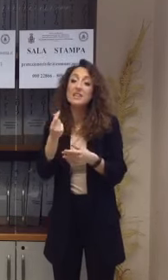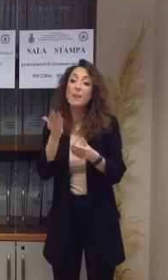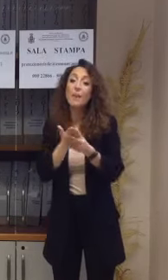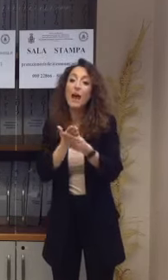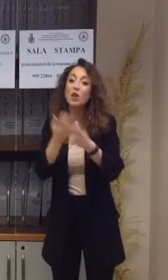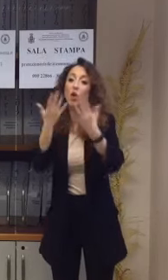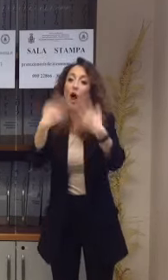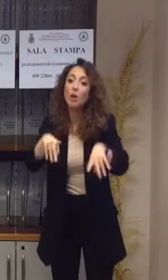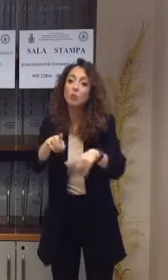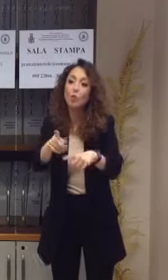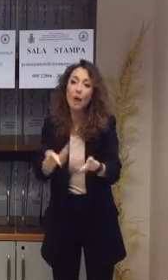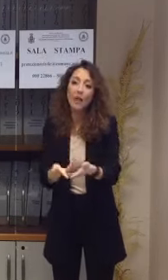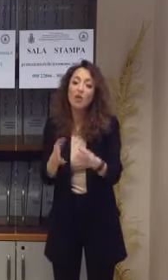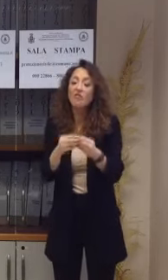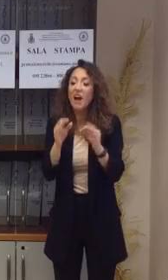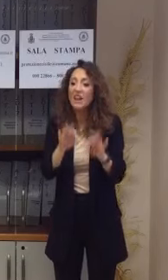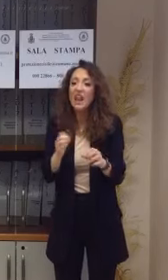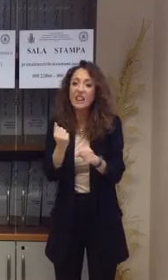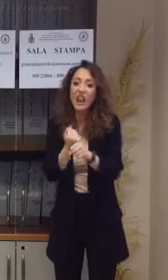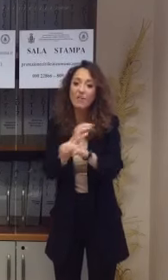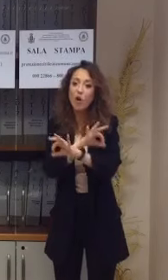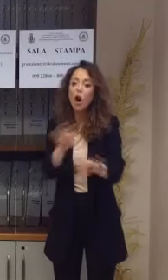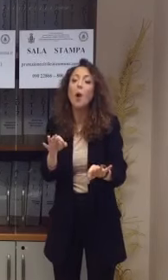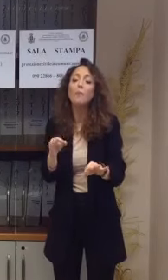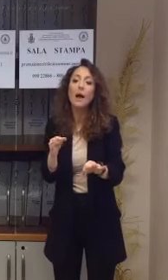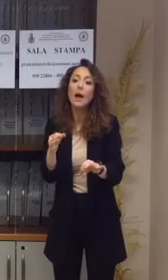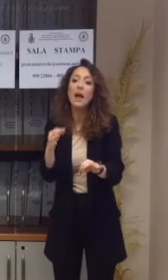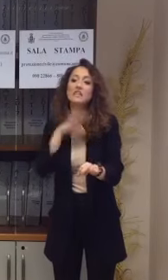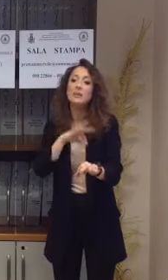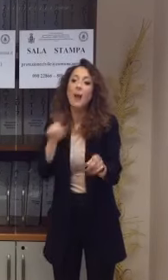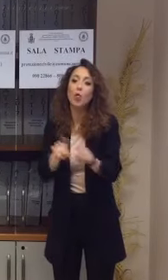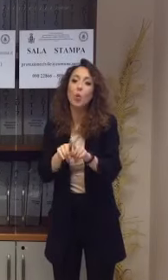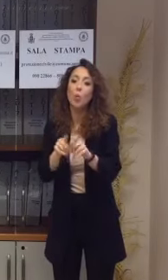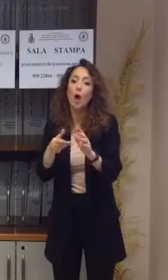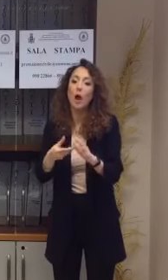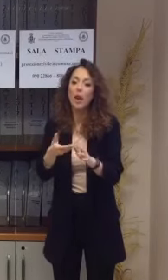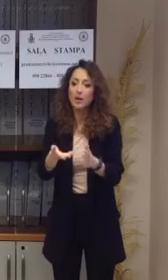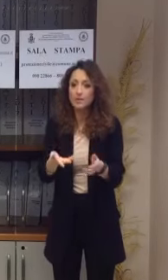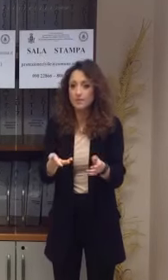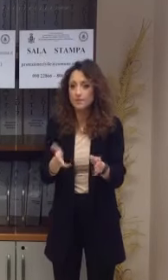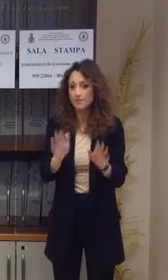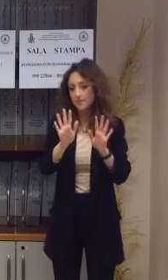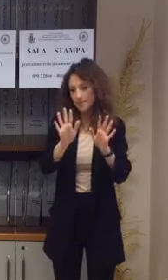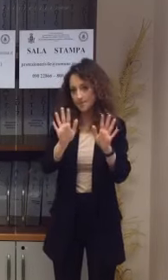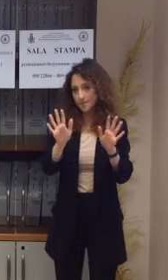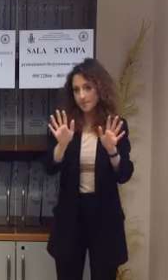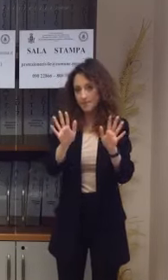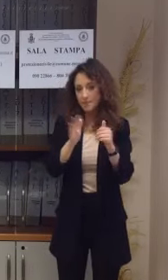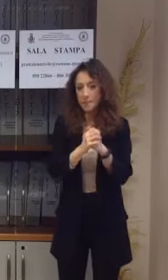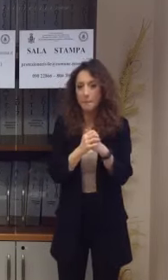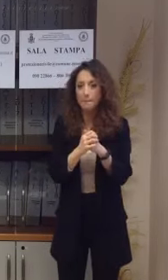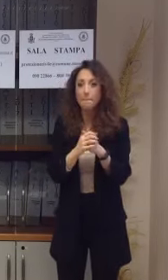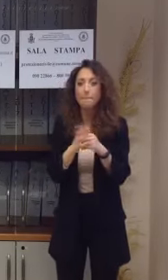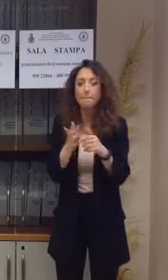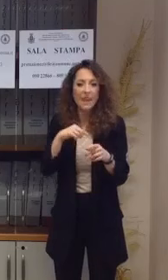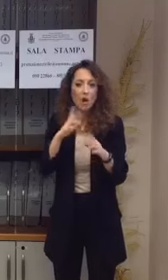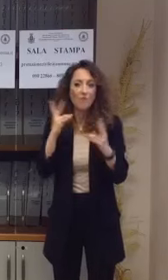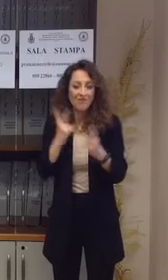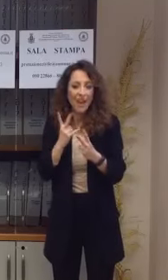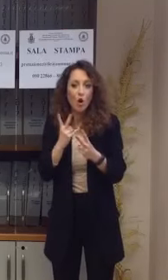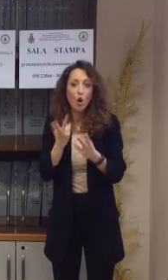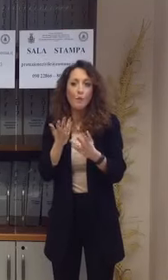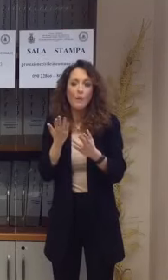sotto Pasqua. Tenete conto comunque, cari colleghi impiegati, che io lo stipendio l'ho fatto pagare a tutti. Però io la